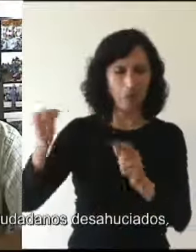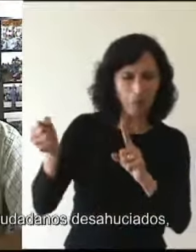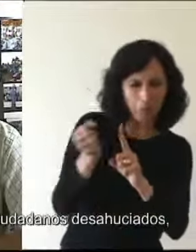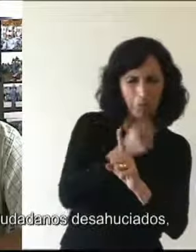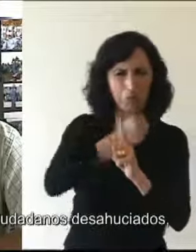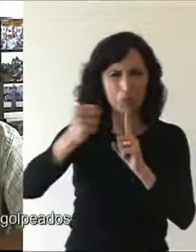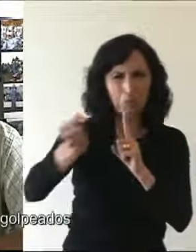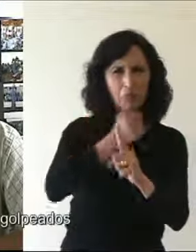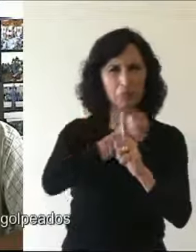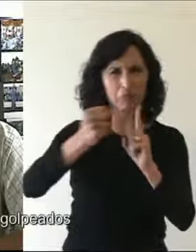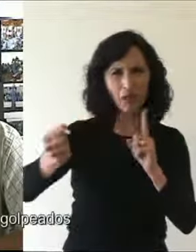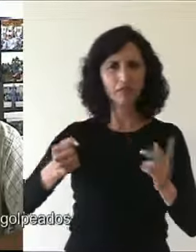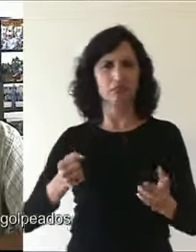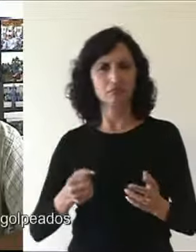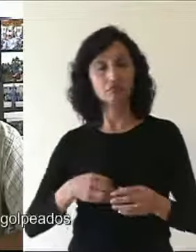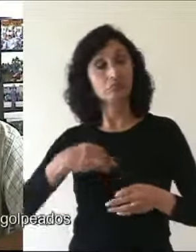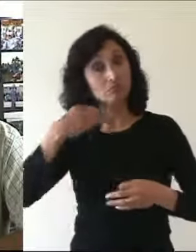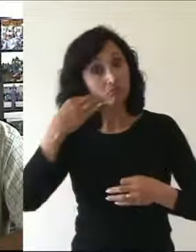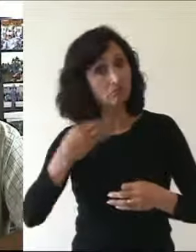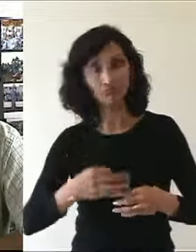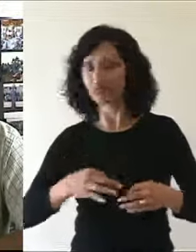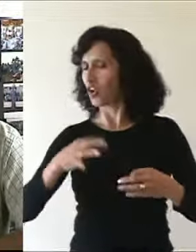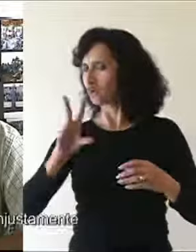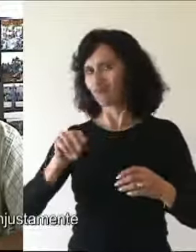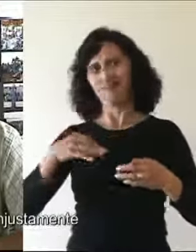de ciudadanos desahuciados, golpeados,